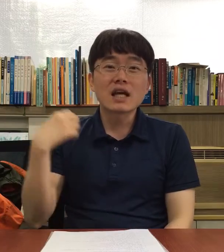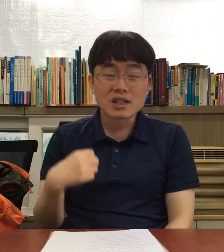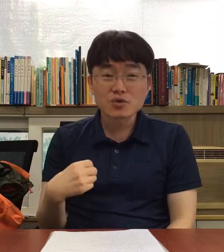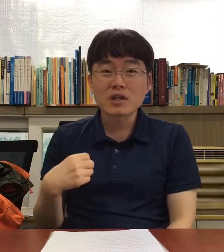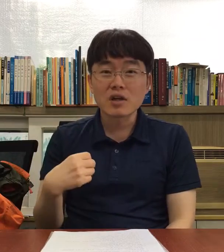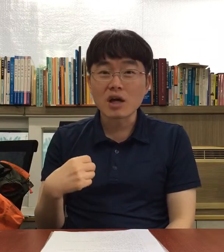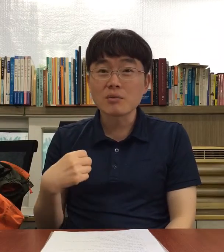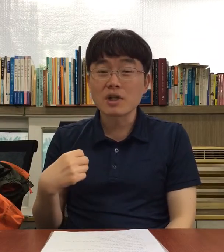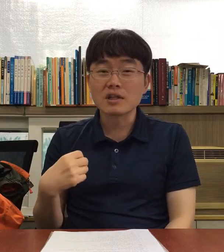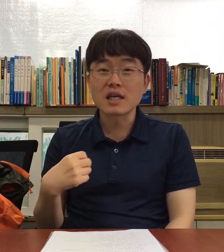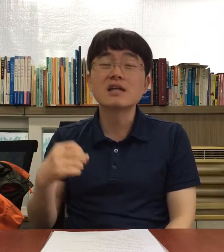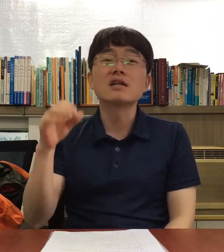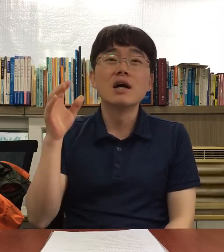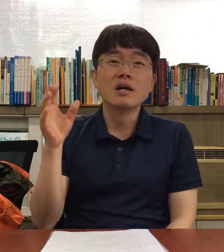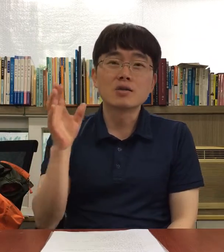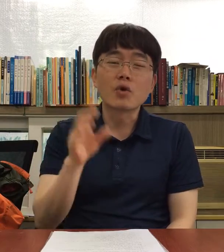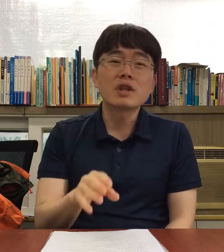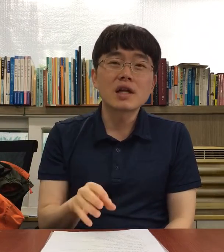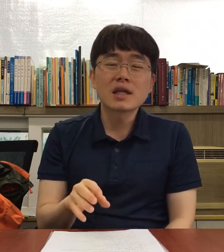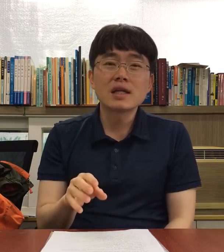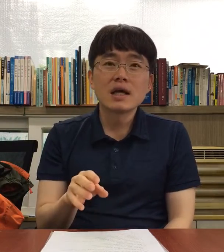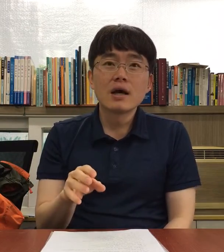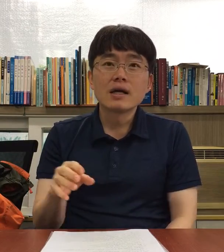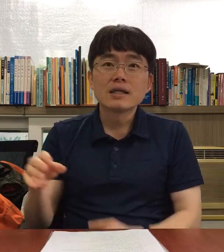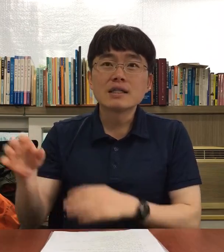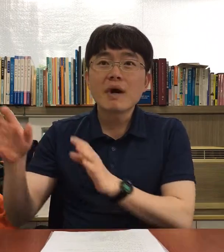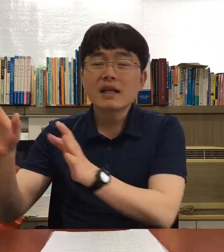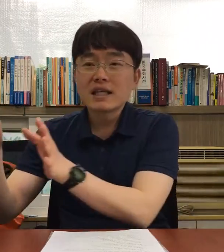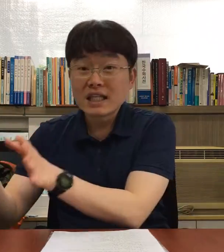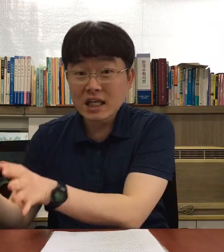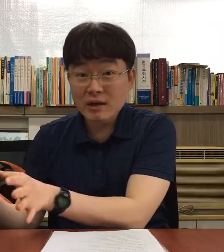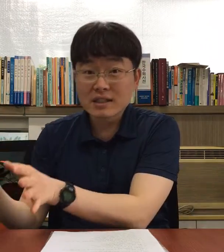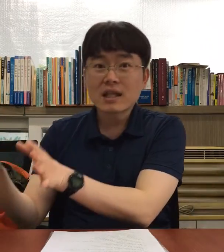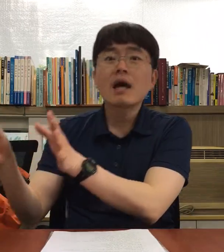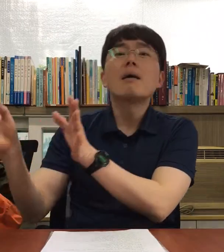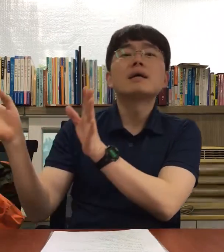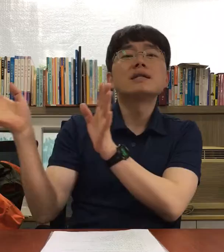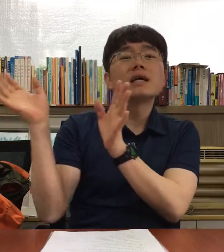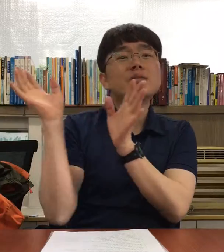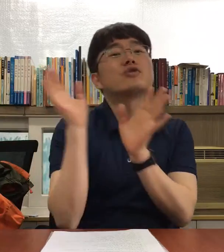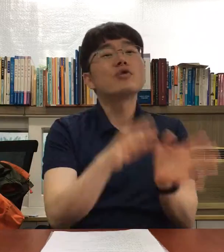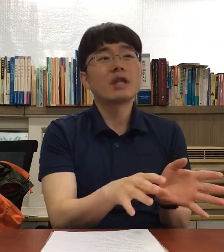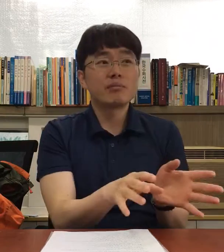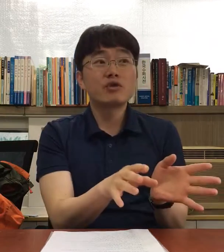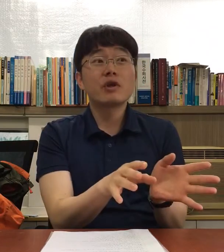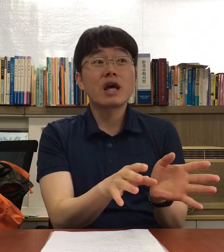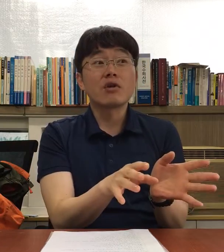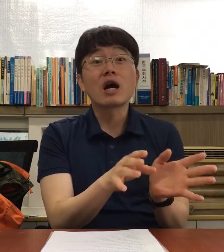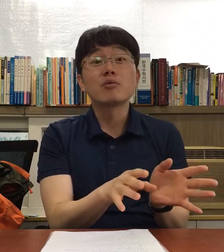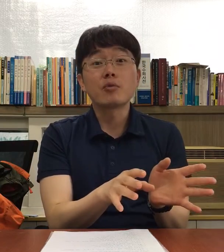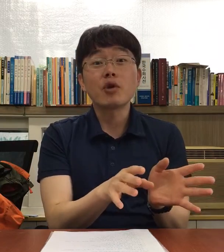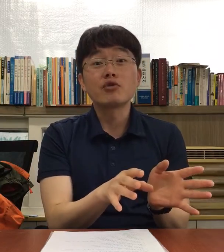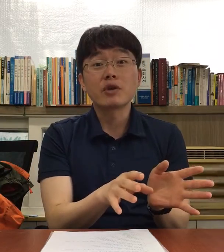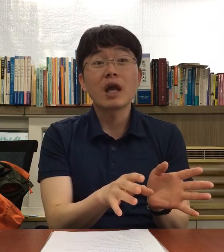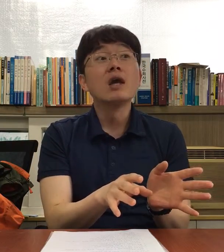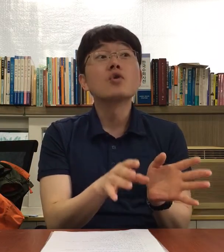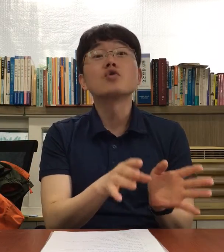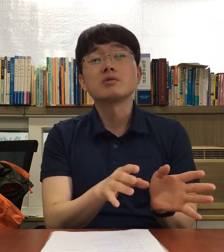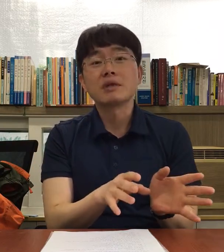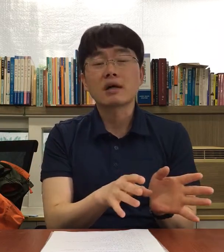그 순간들의 영감들이 있는데 그걸 농인들한테는 음악에 대한 예시가 나왔을 때 그냥 미술에 대한 영감으로 표현해 주는 게 더 좋습니다.